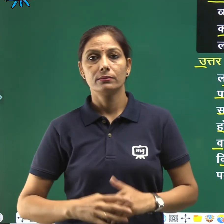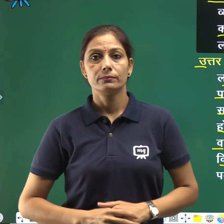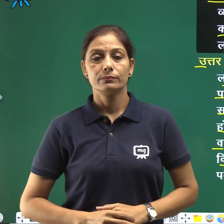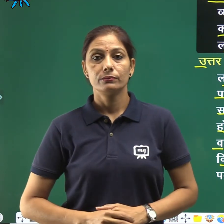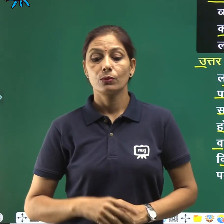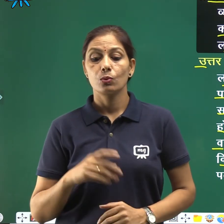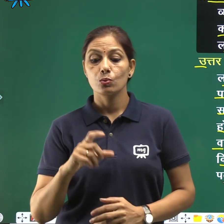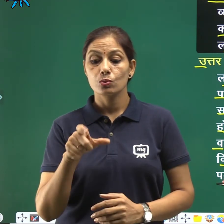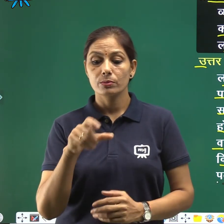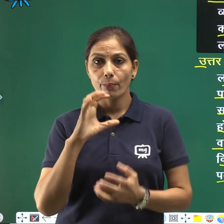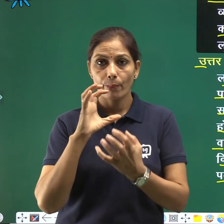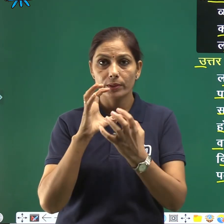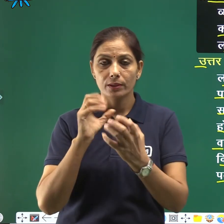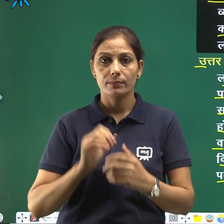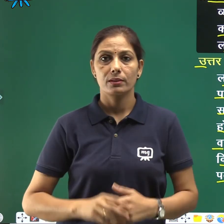उस पत्थर पर ही